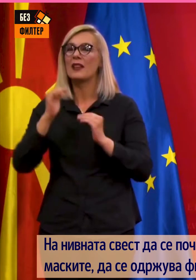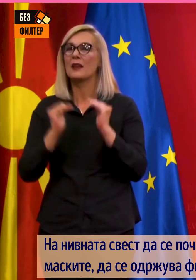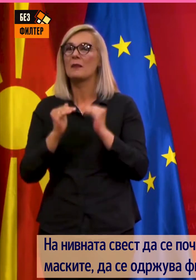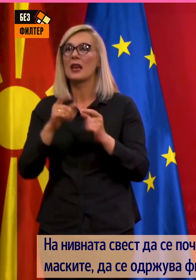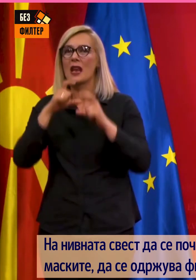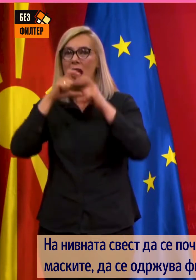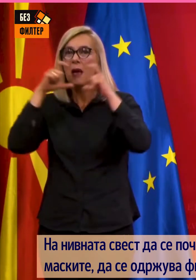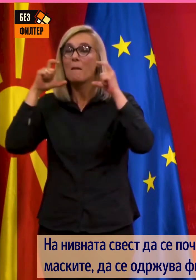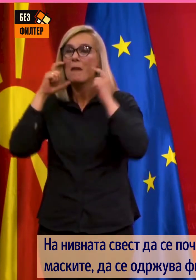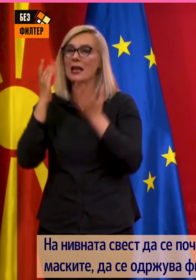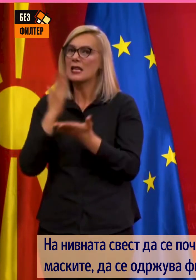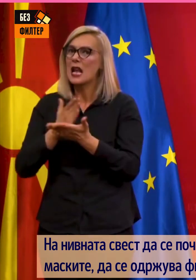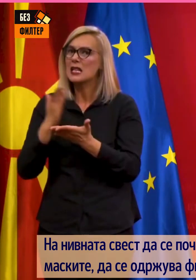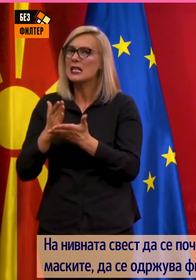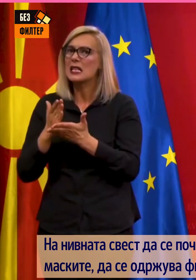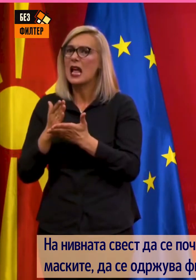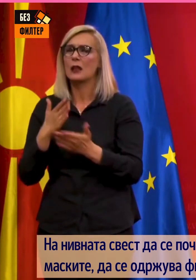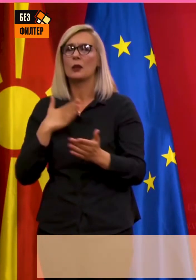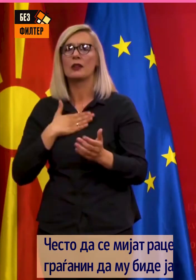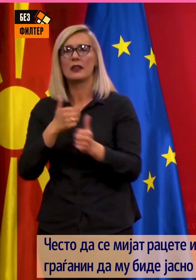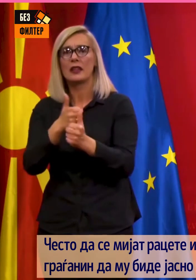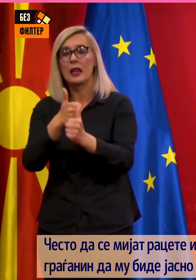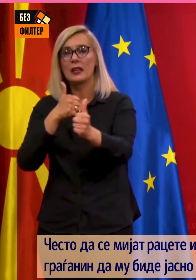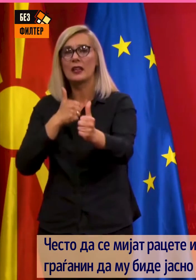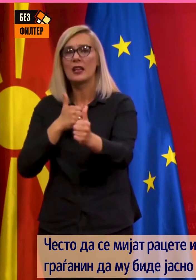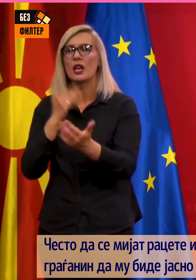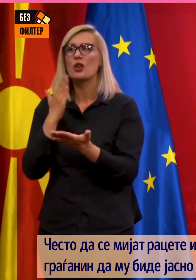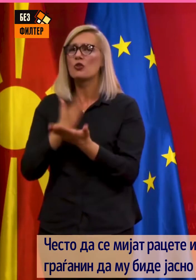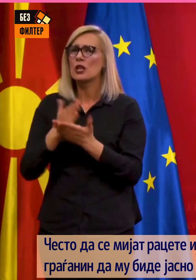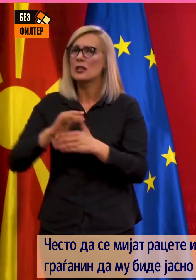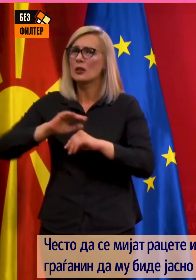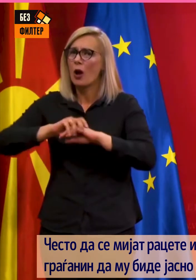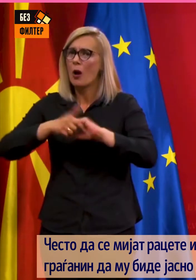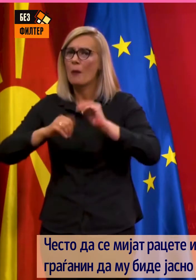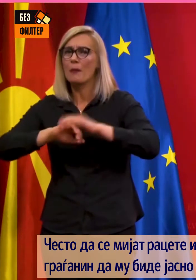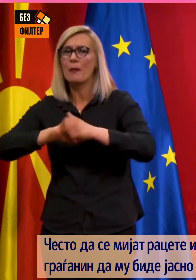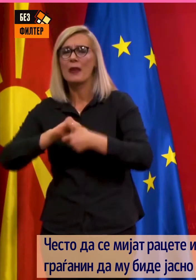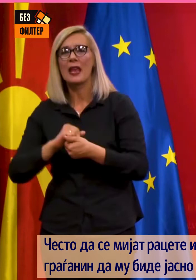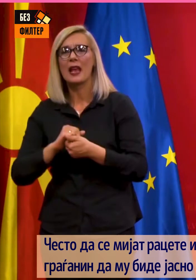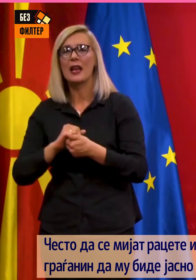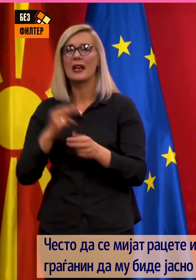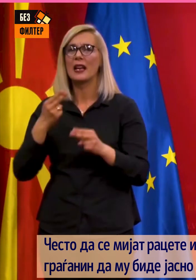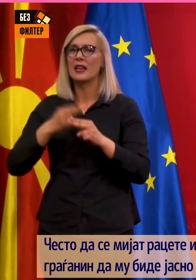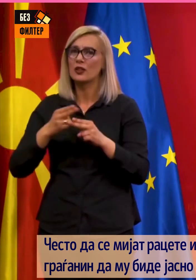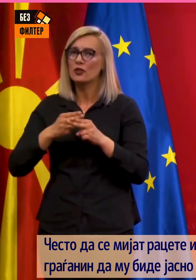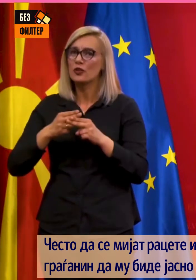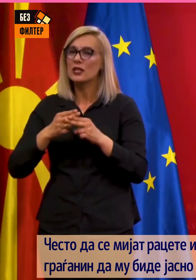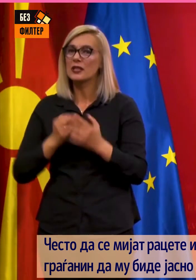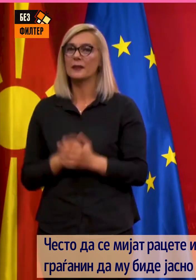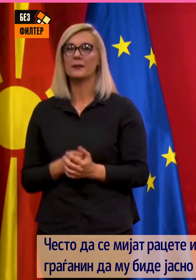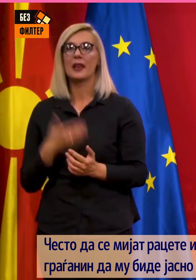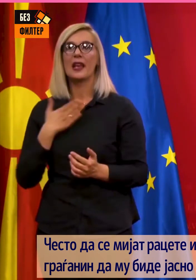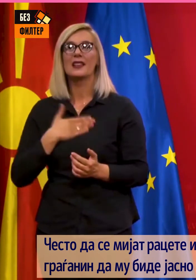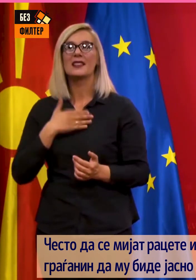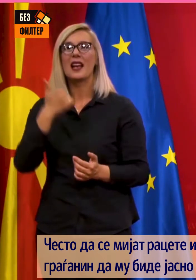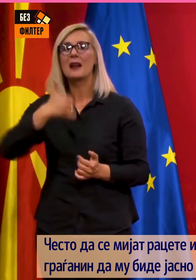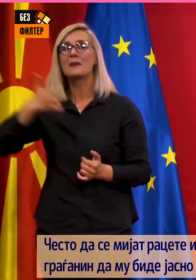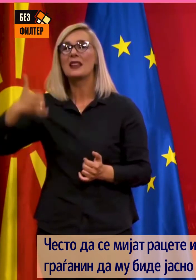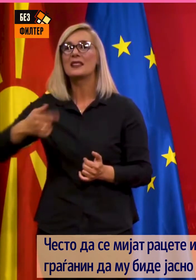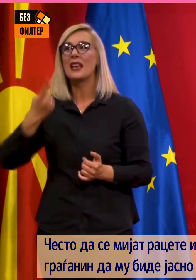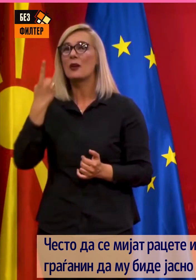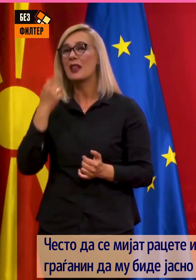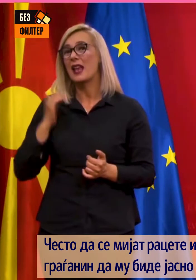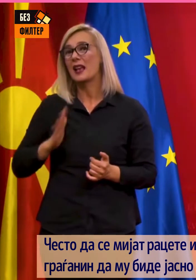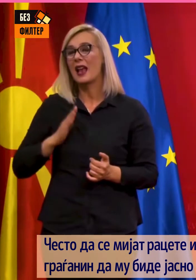да се одржува физичката дистанца, често да се мијат раците и да се дезинфицираат. И сакам на секој еден граѓанин